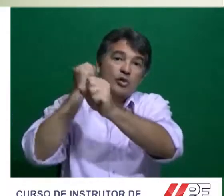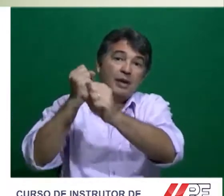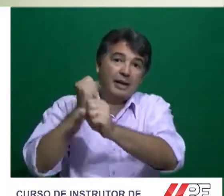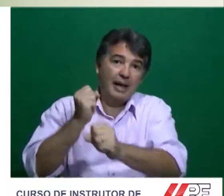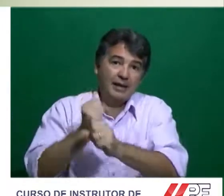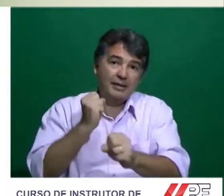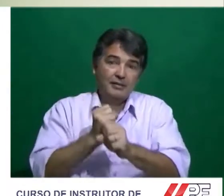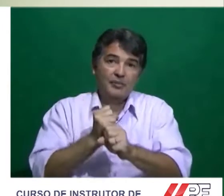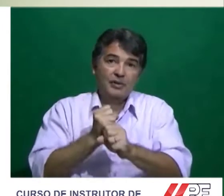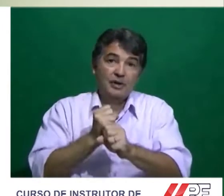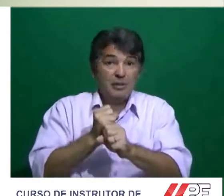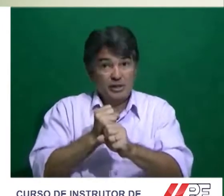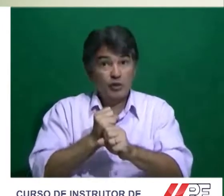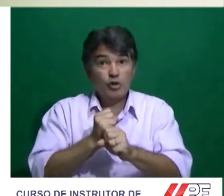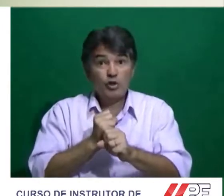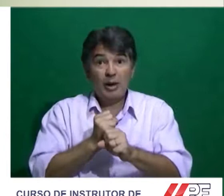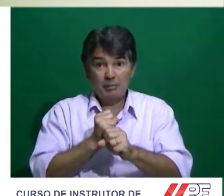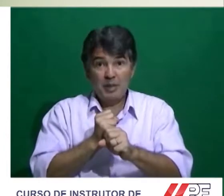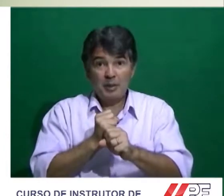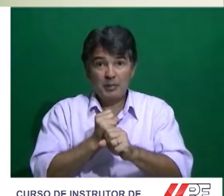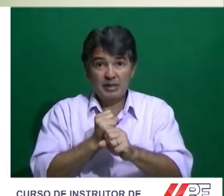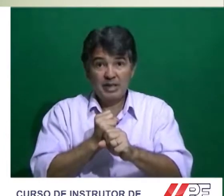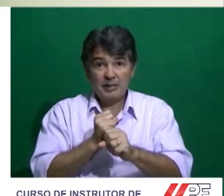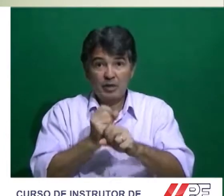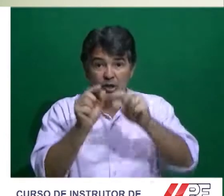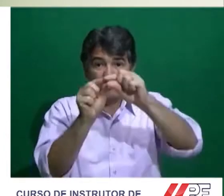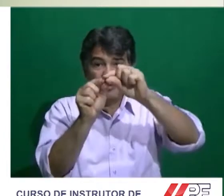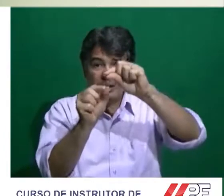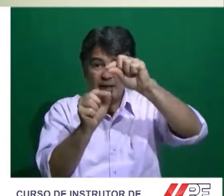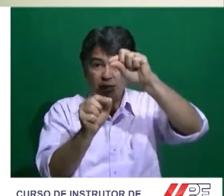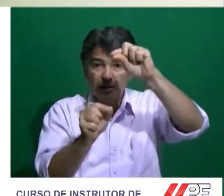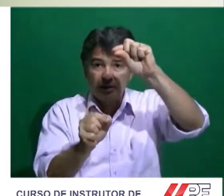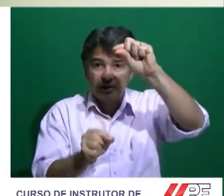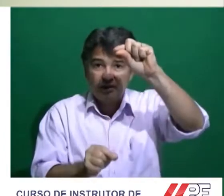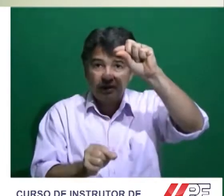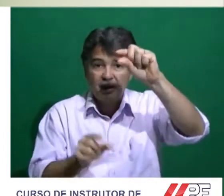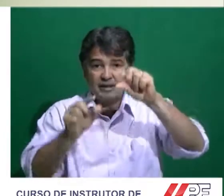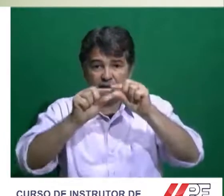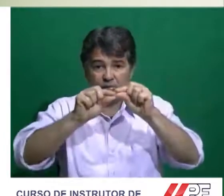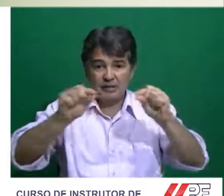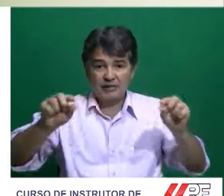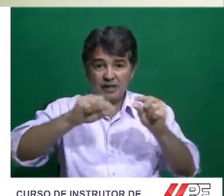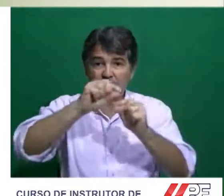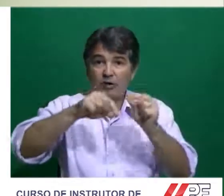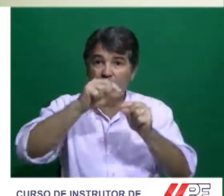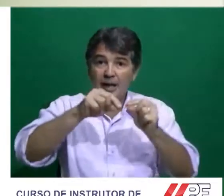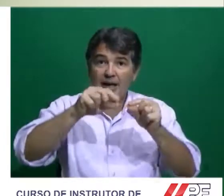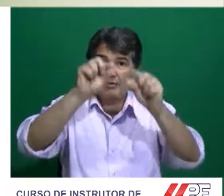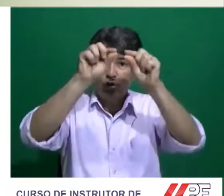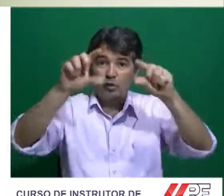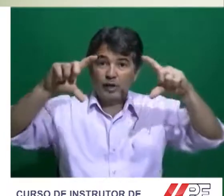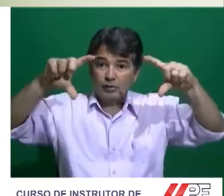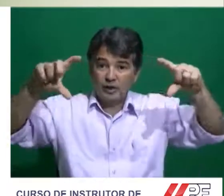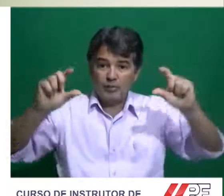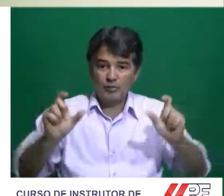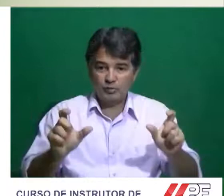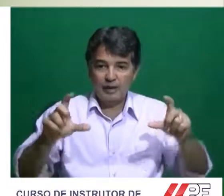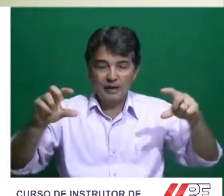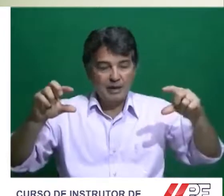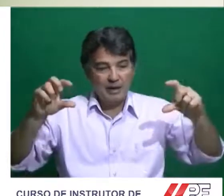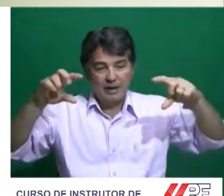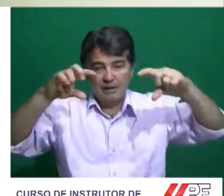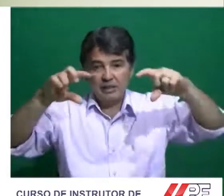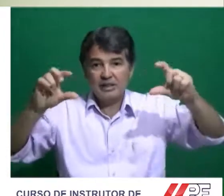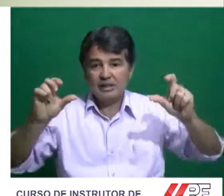Se eu construir uma talha. Mas se eu for construir uma pipa. Por exemplo. Vou pegar a vareta. Ou outra vareta. Eu vou amarrar. Vou colocar o tempo.